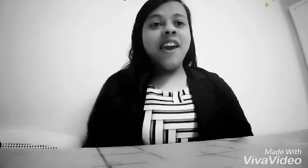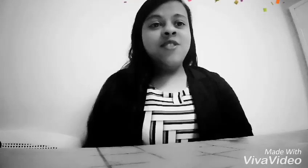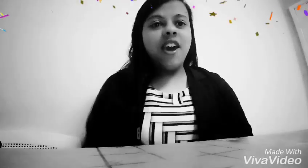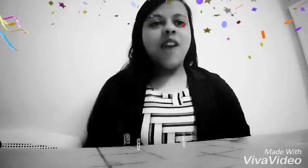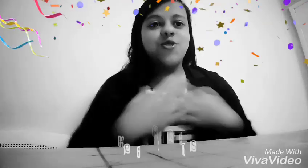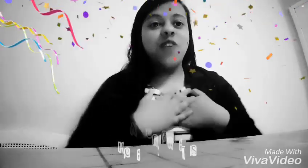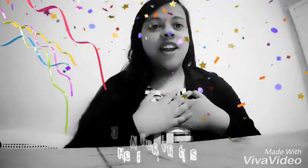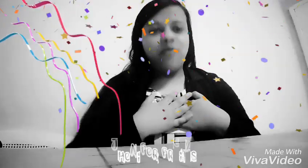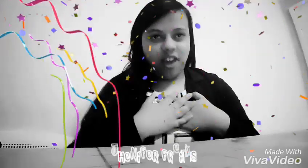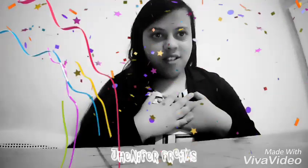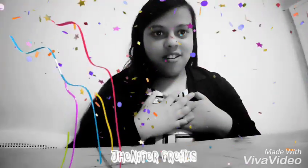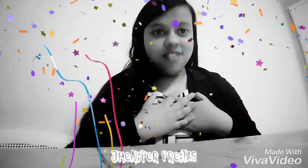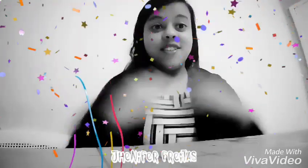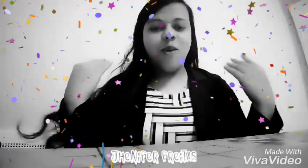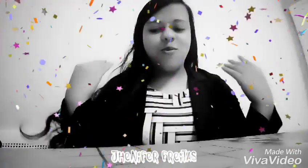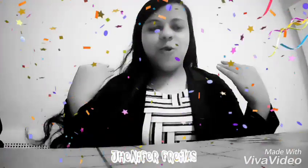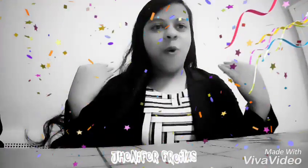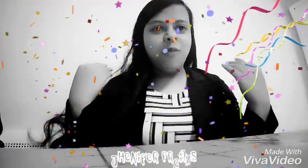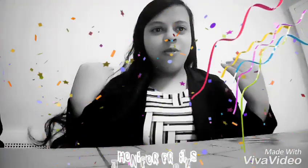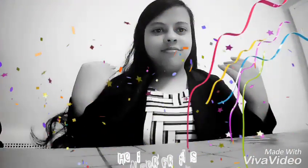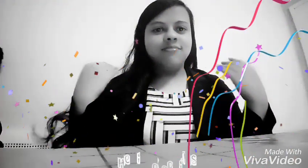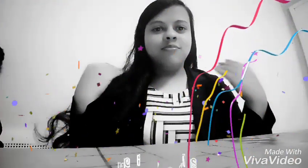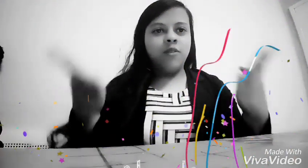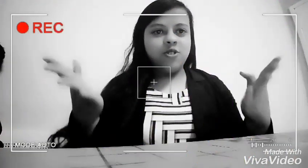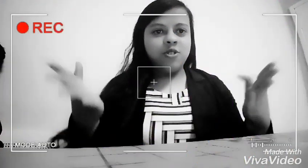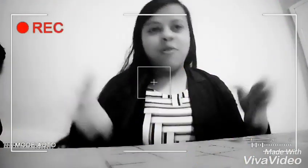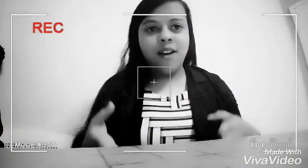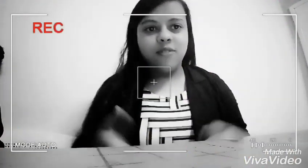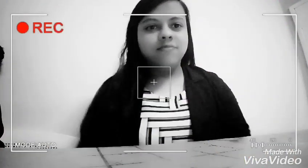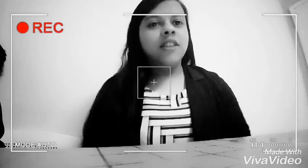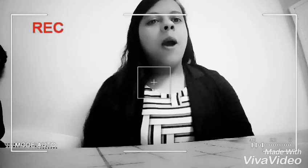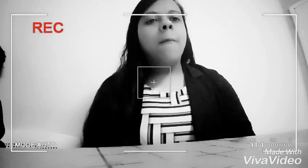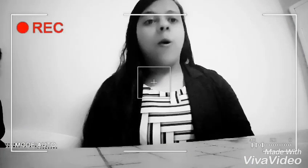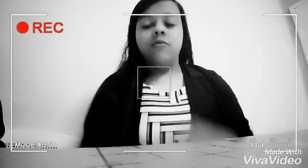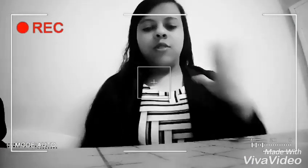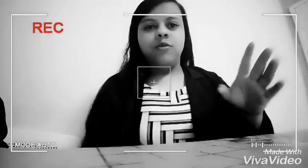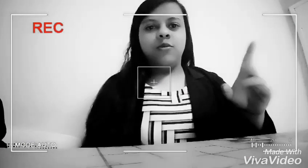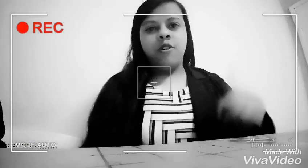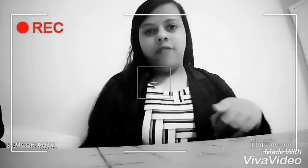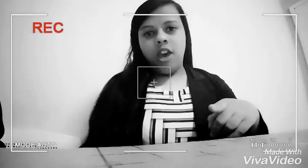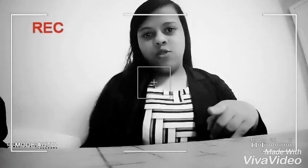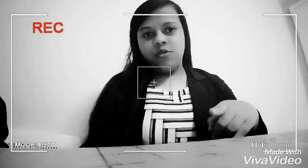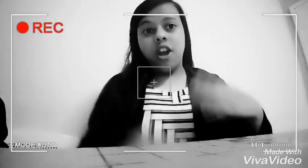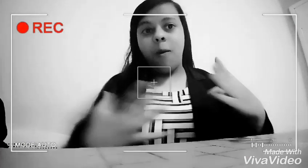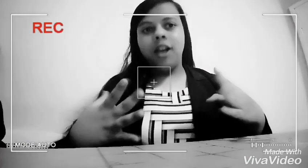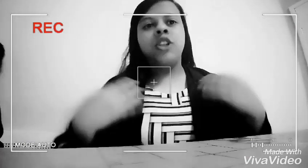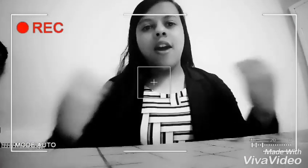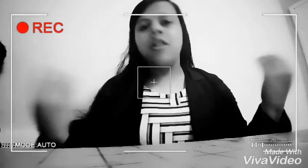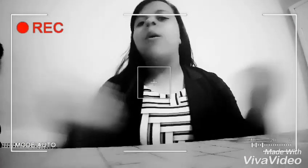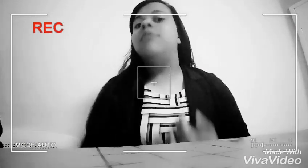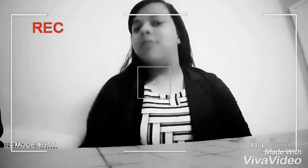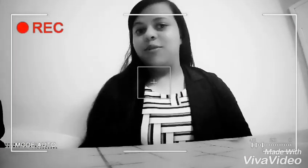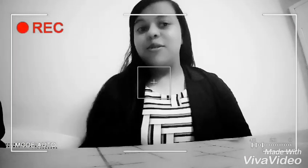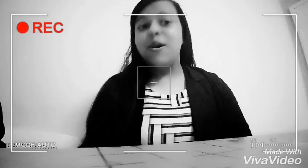Gente, eu sou a Jenny Freitas e eu estou com o meu novo vídeo do meu canal. Bom, o meu vídeo geralmente é de eu cantando,